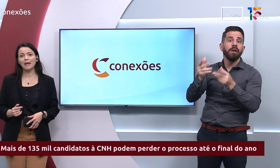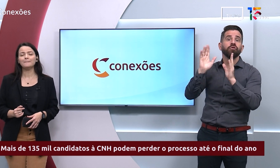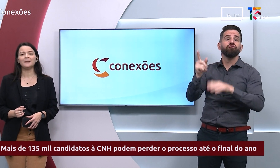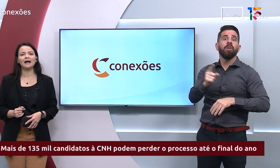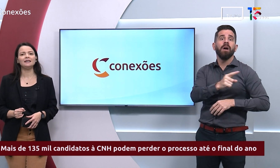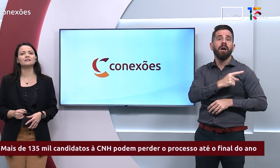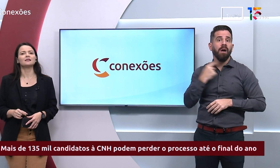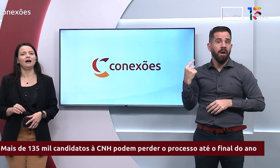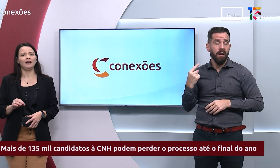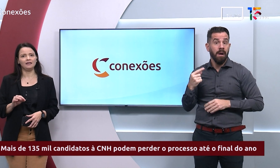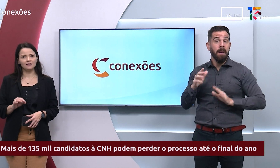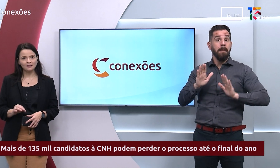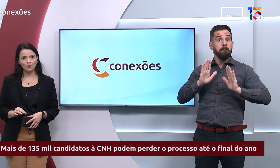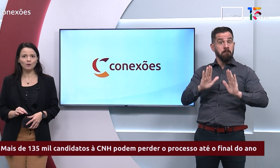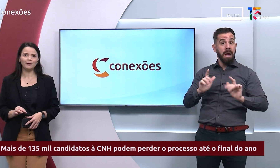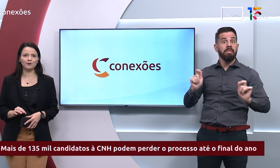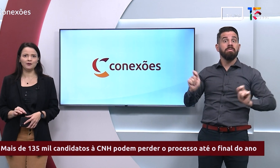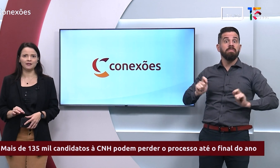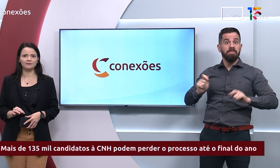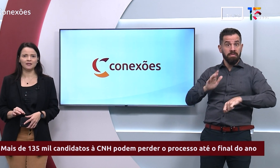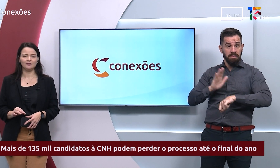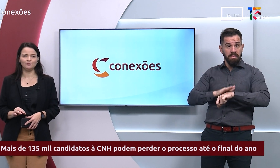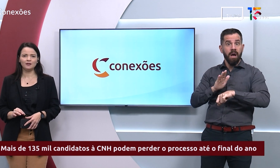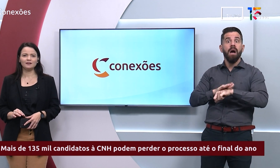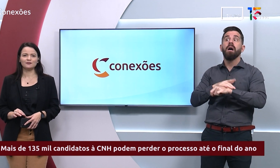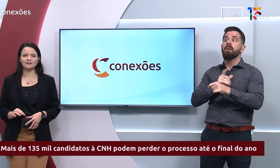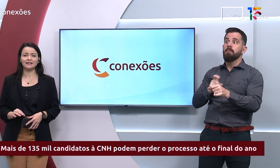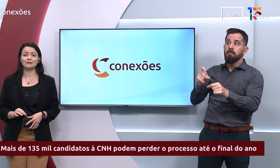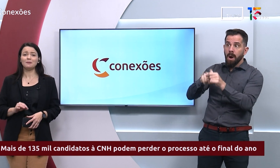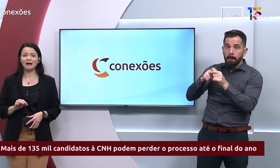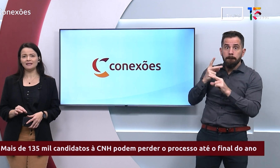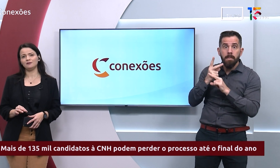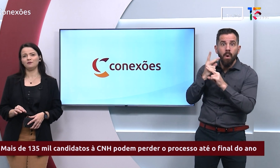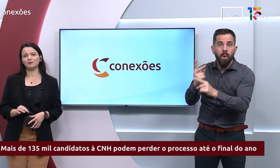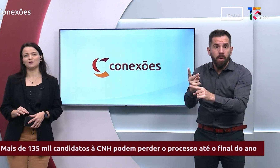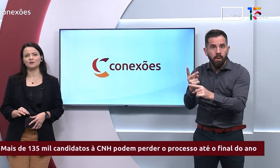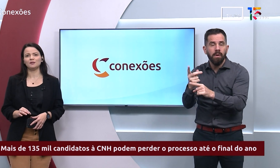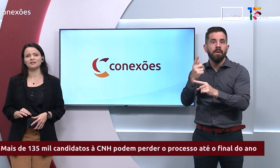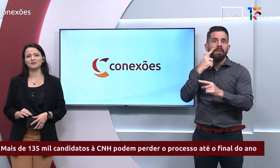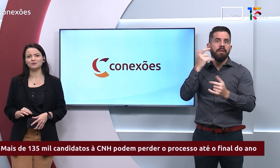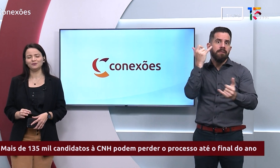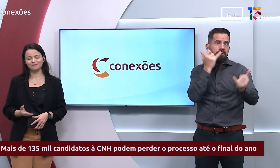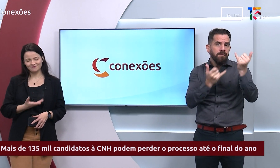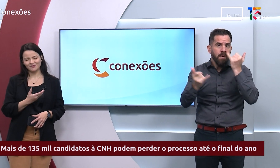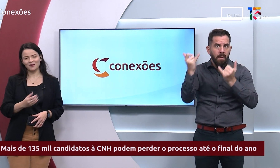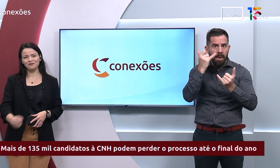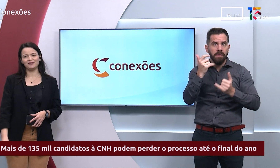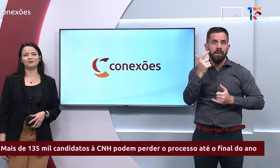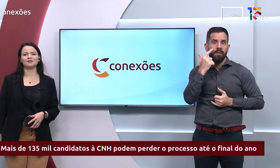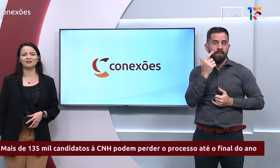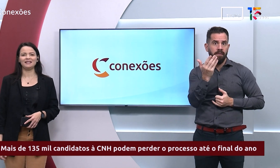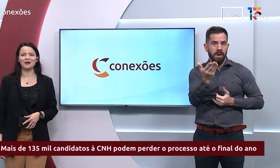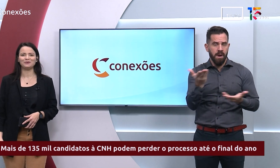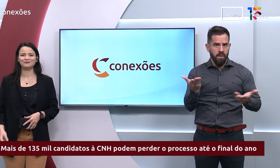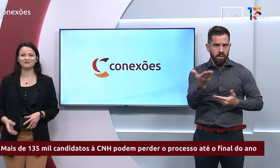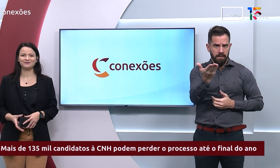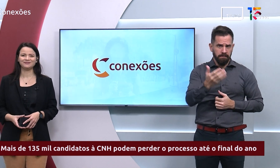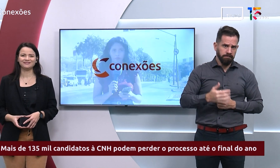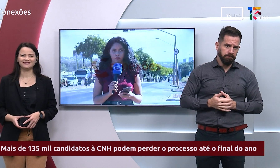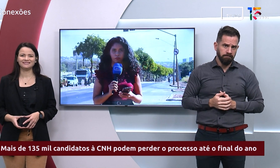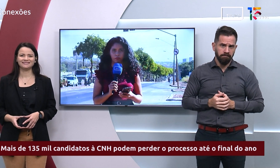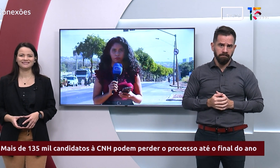validade. Mas ainda tem como recorrer. Então, se você quer saber mais informações sobre esse assunto, confira o nosso material.